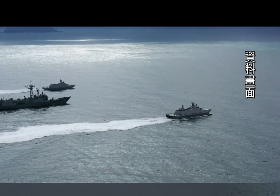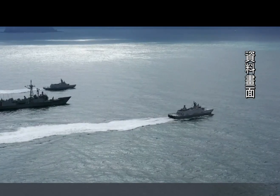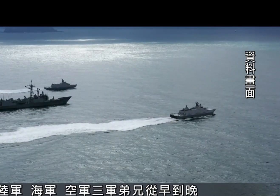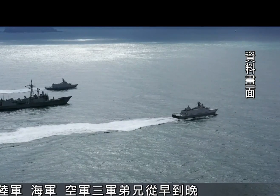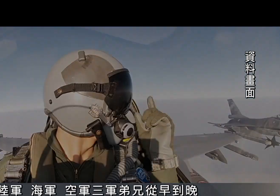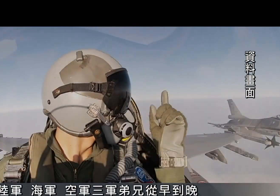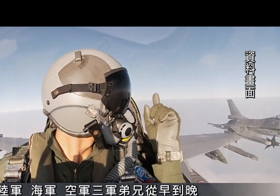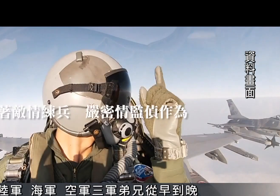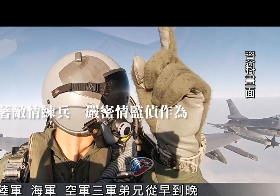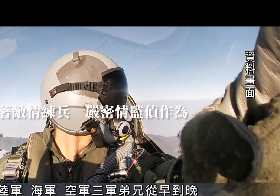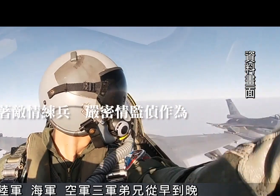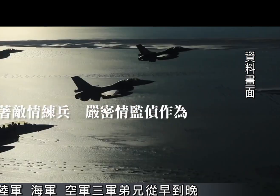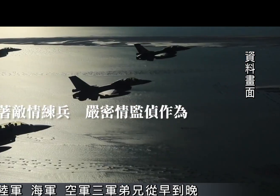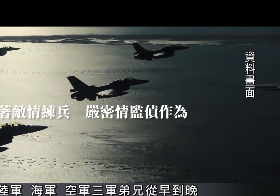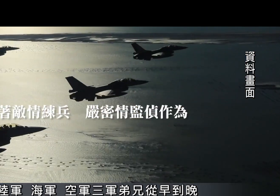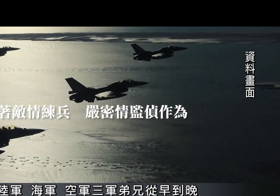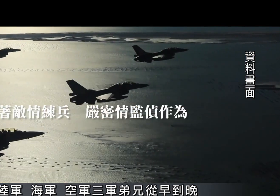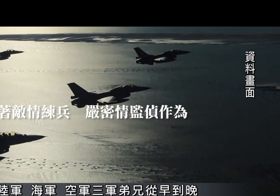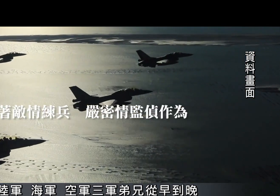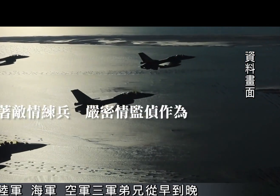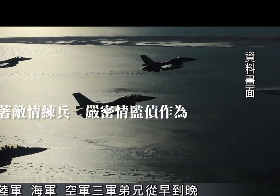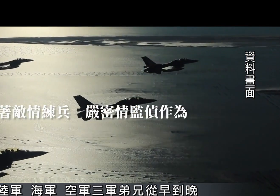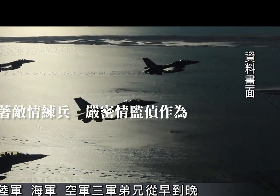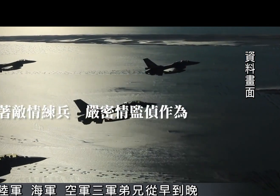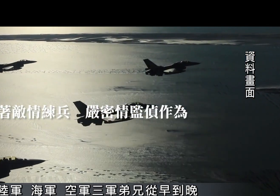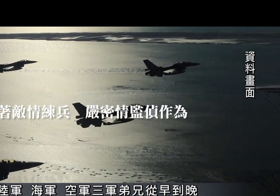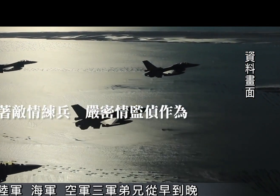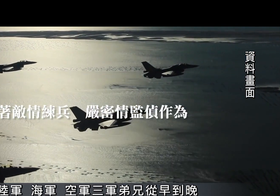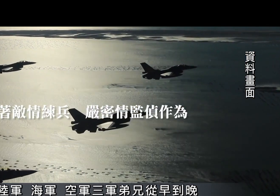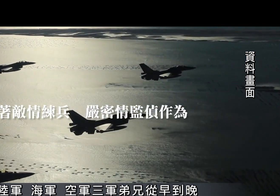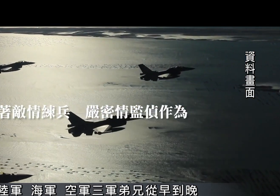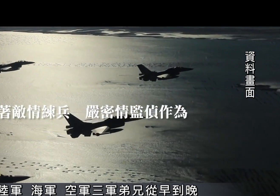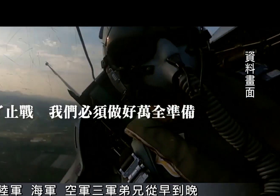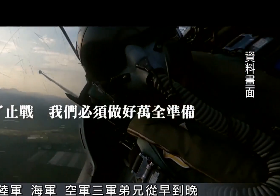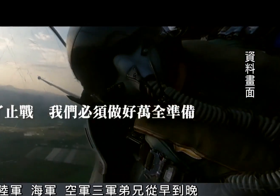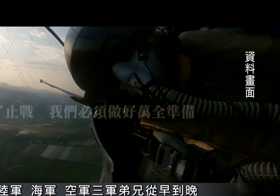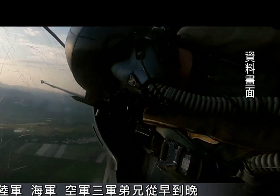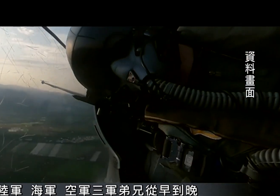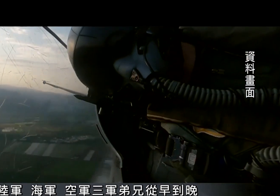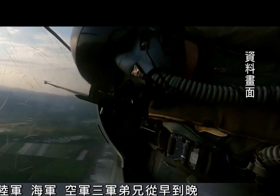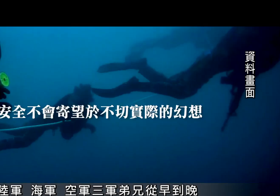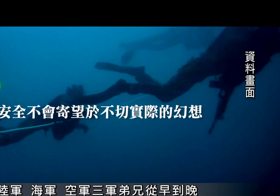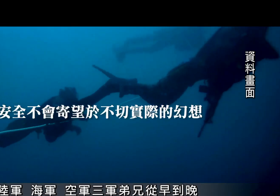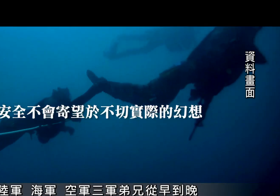海军、空军三军弟兄从早到晚24小时随时保持警戒。